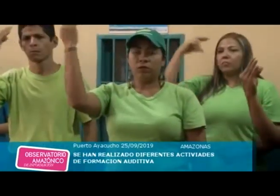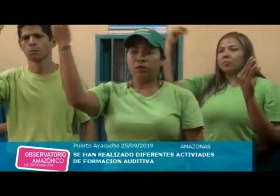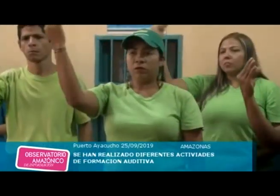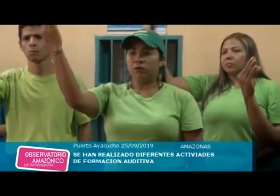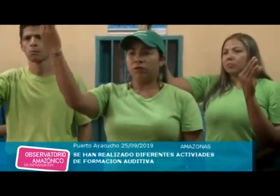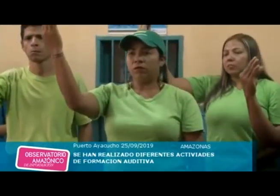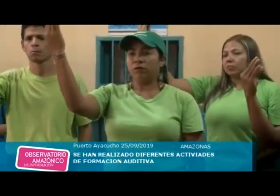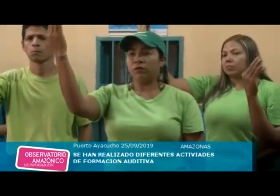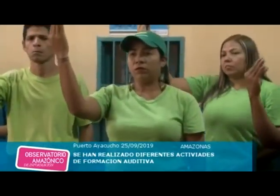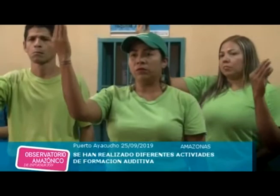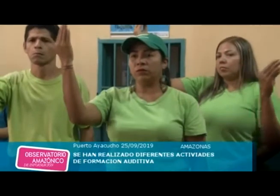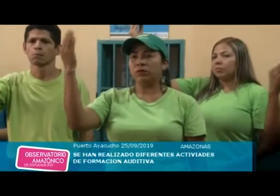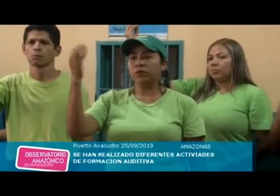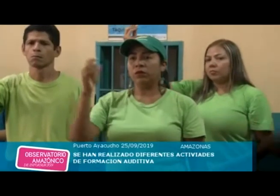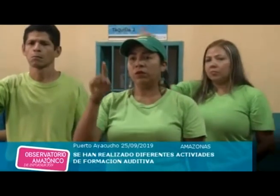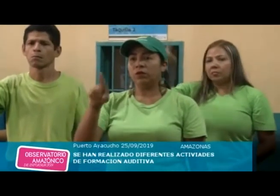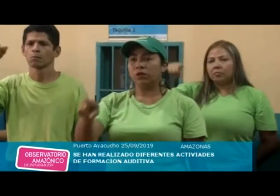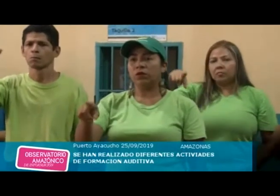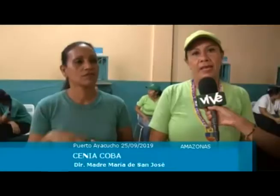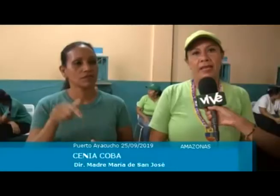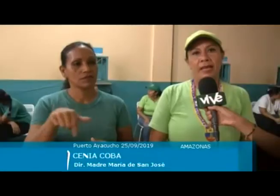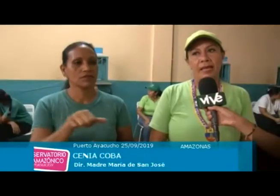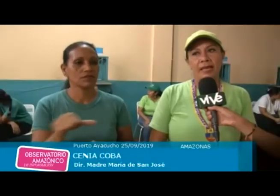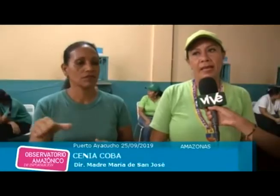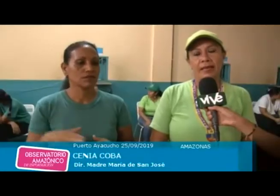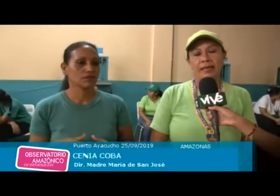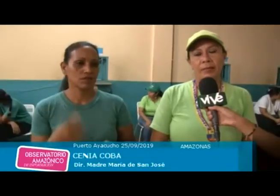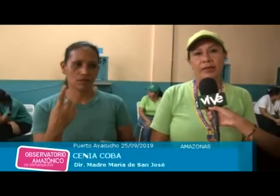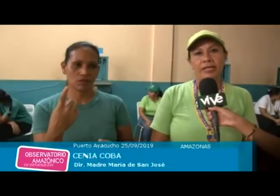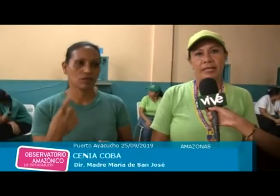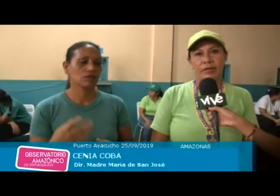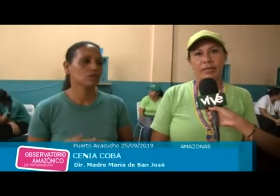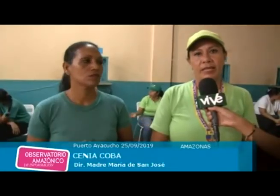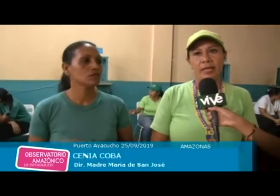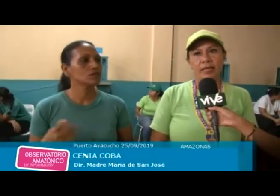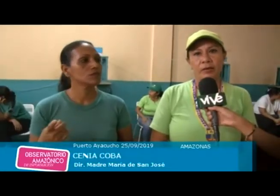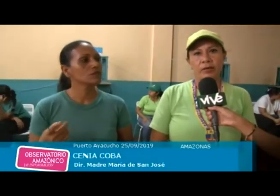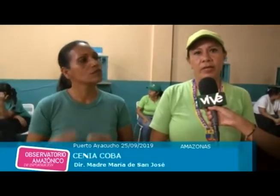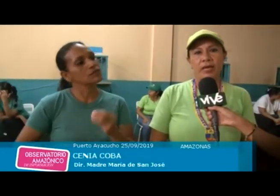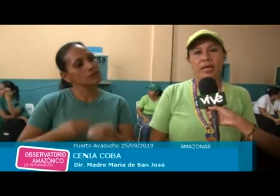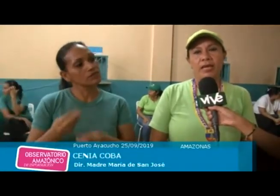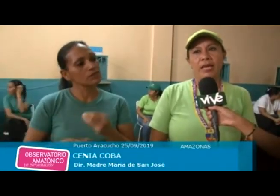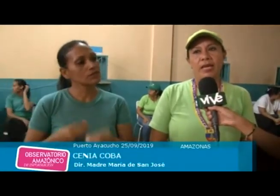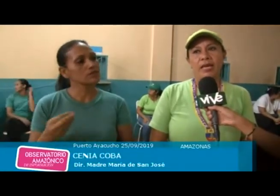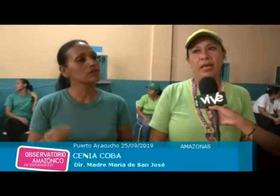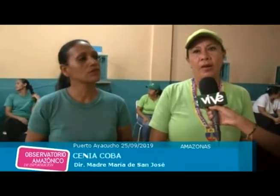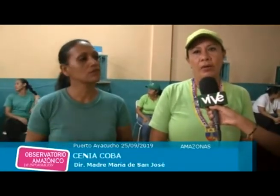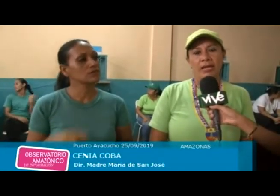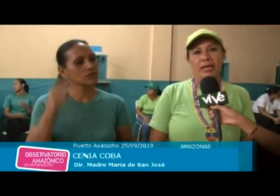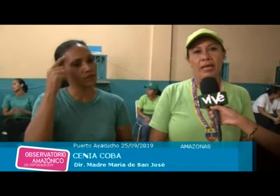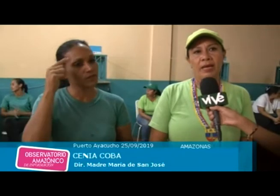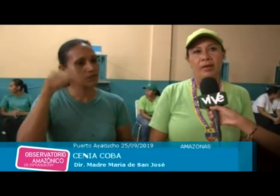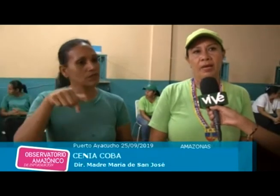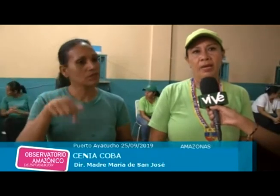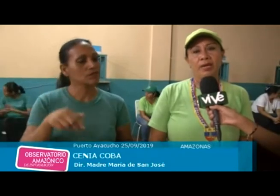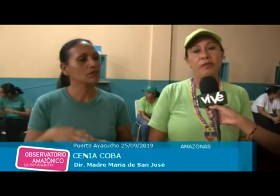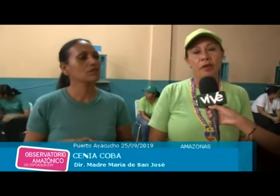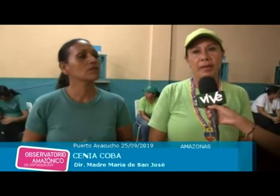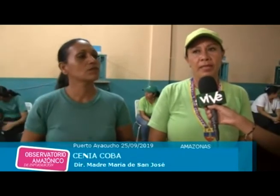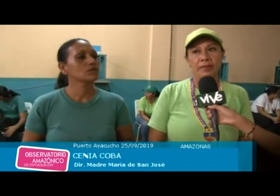a esta semana. Y una de ellas es la que estamos realizando el día de hoy, que es la jornada informativa